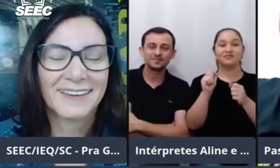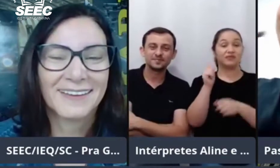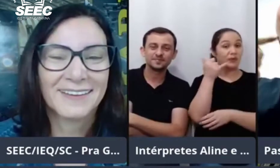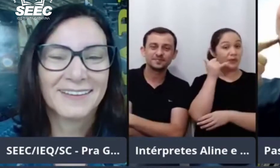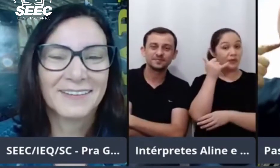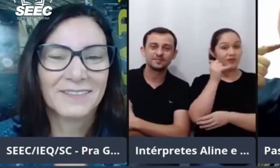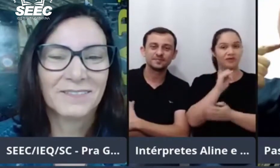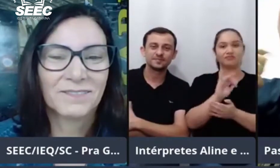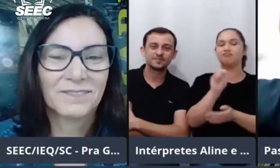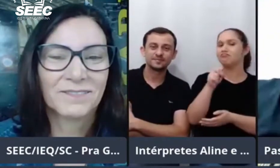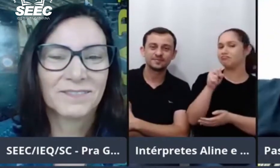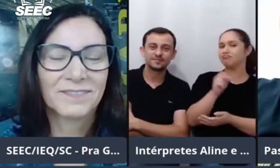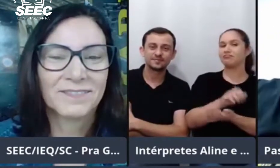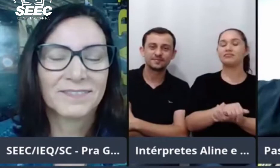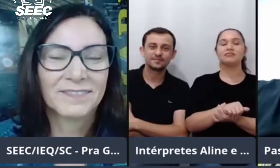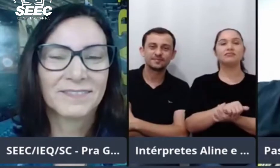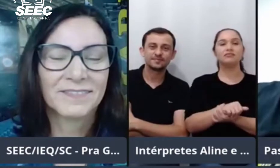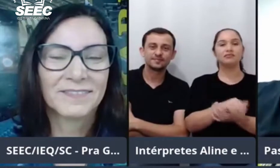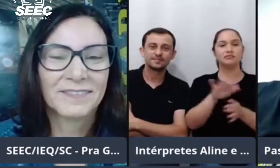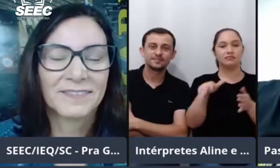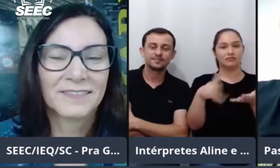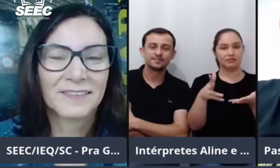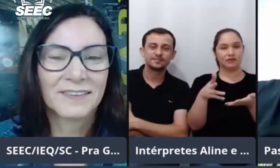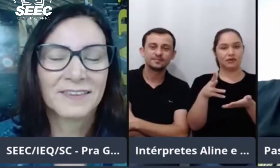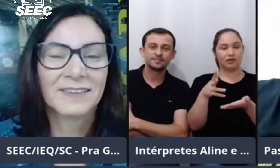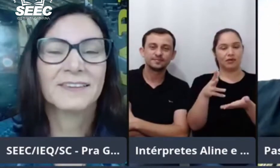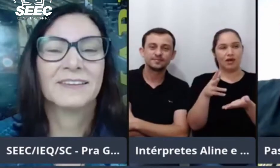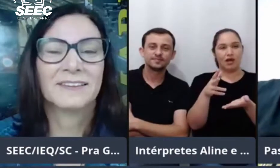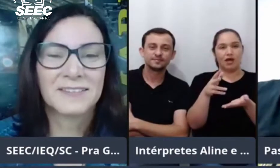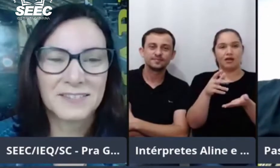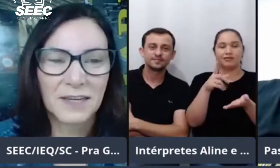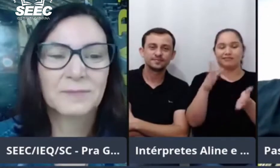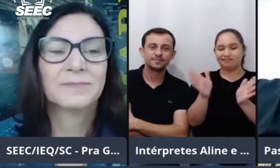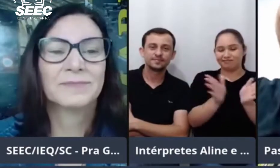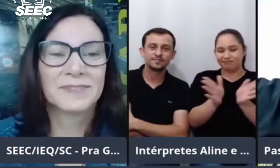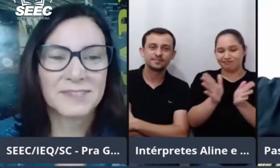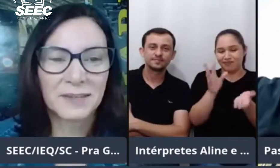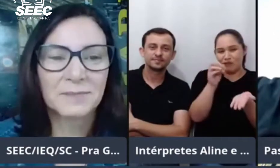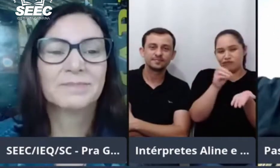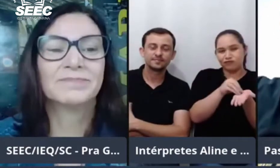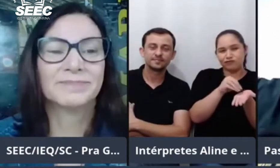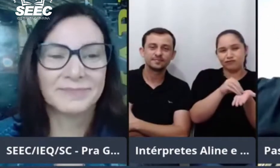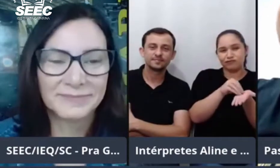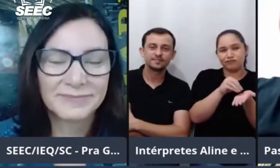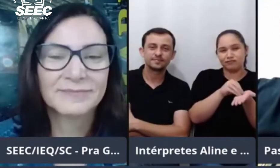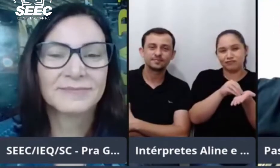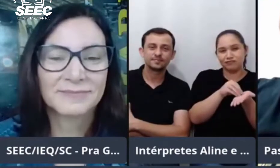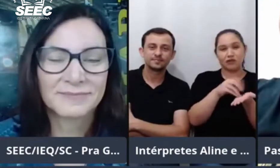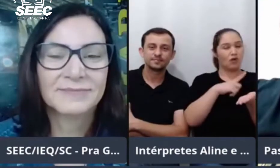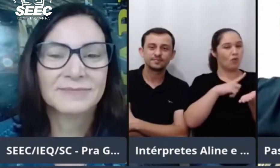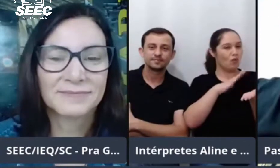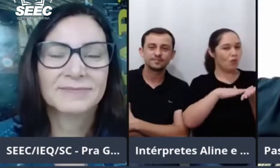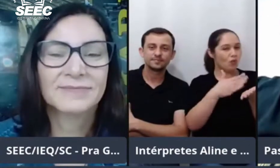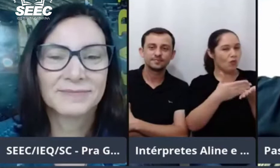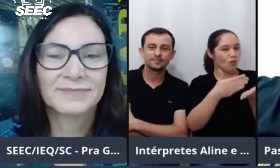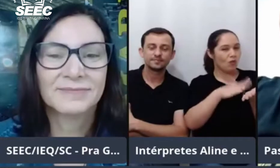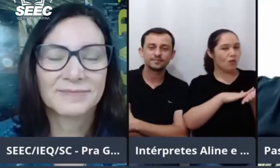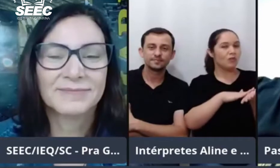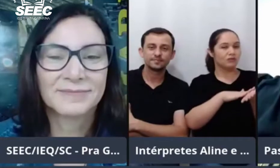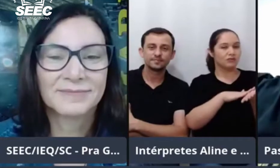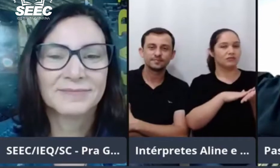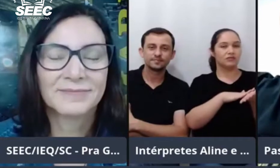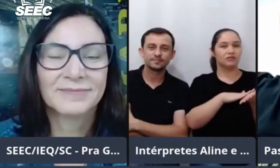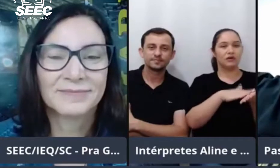né? Porque essa carência ainda é muito grande, né, pastora Graça, né? Do intérprete, de alguém capacitado, né? De alguém